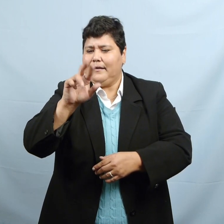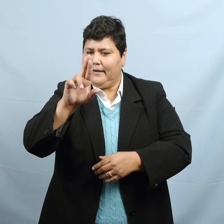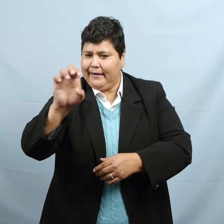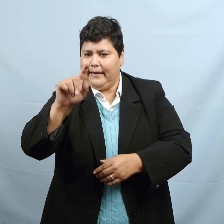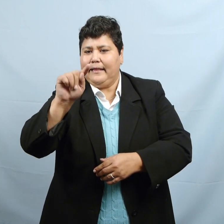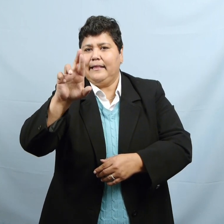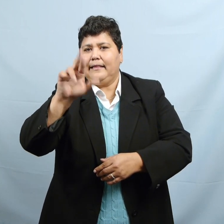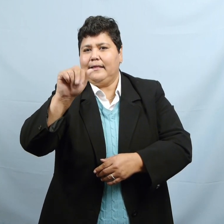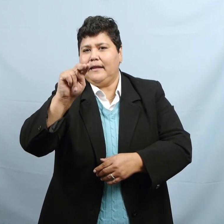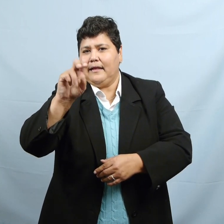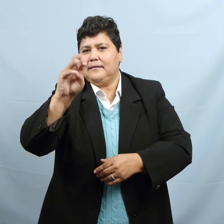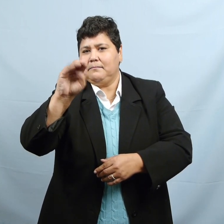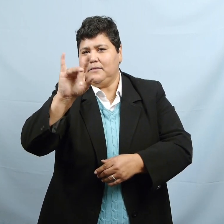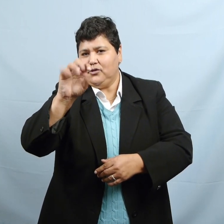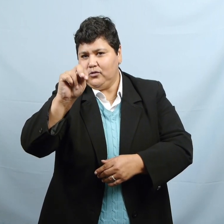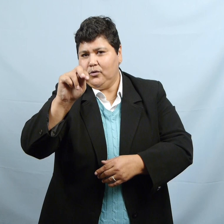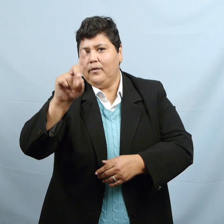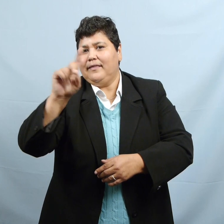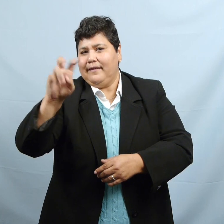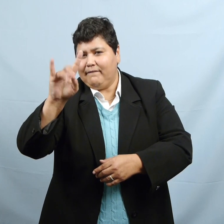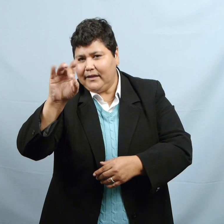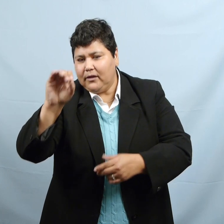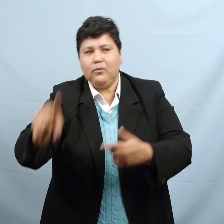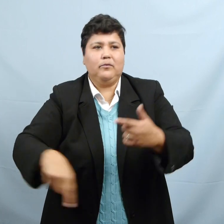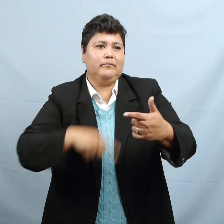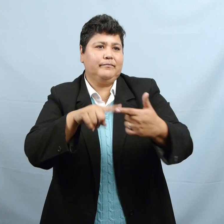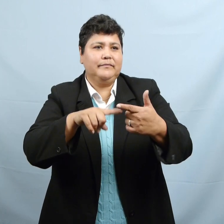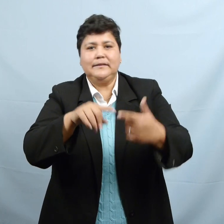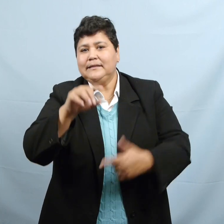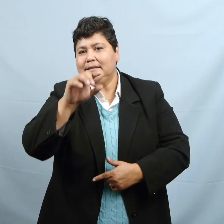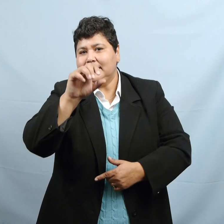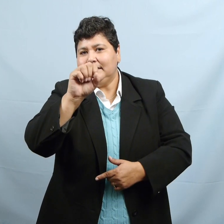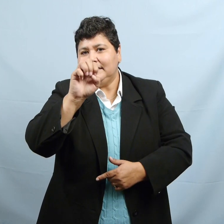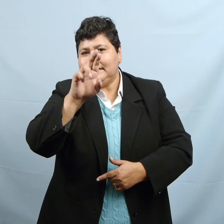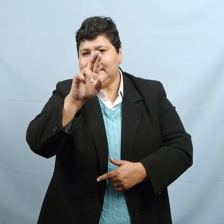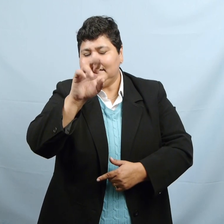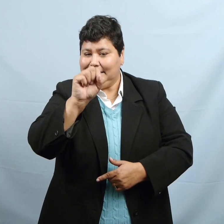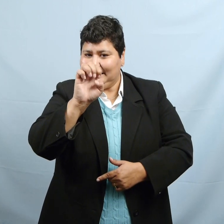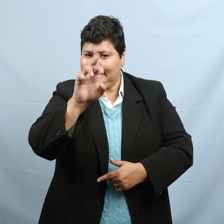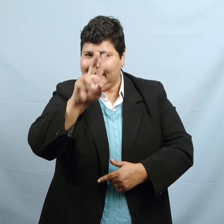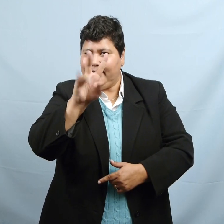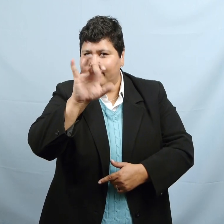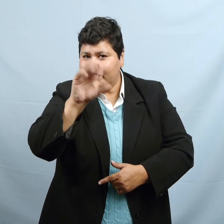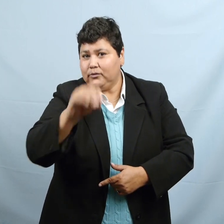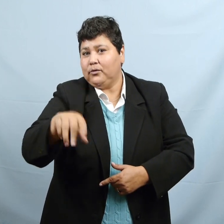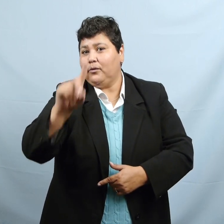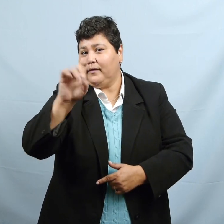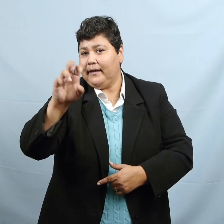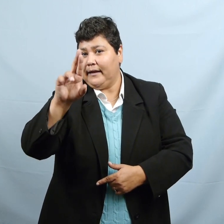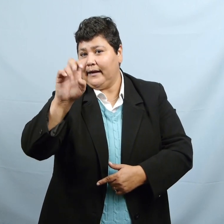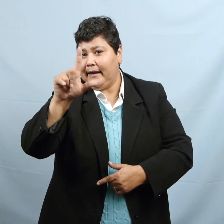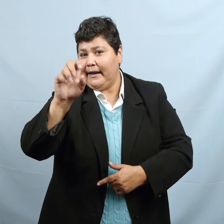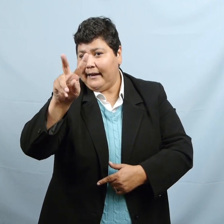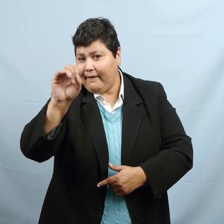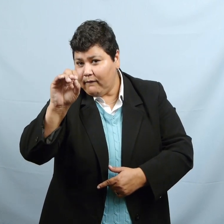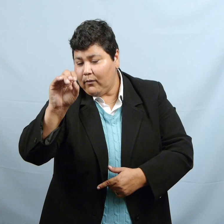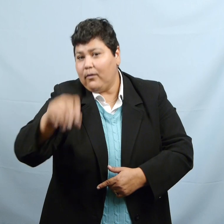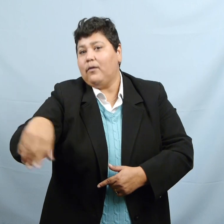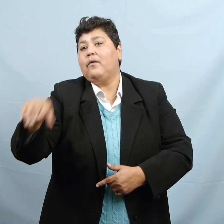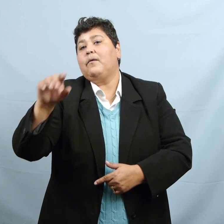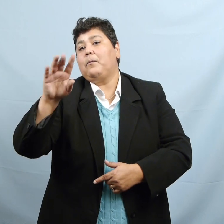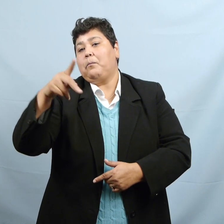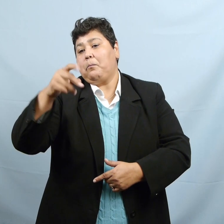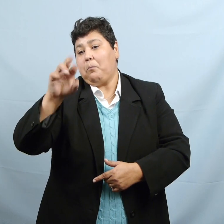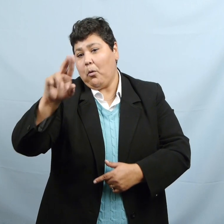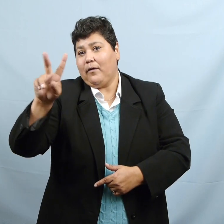pienso que eso es una decisión personal verdad pero por lo general yo utilizo el término a servicio de interpretación por